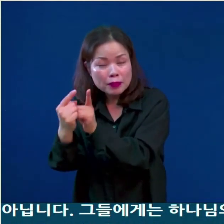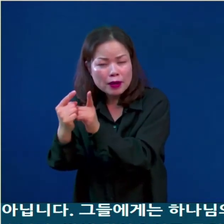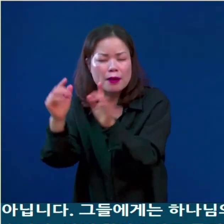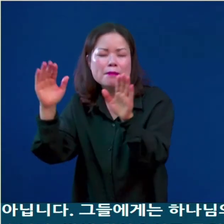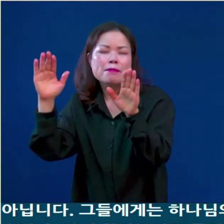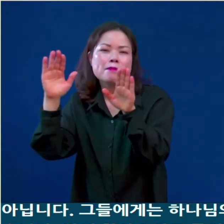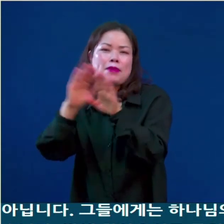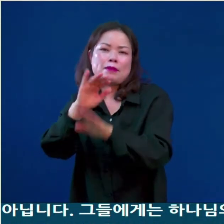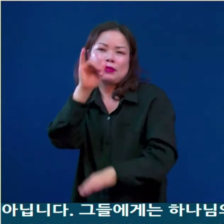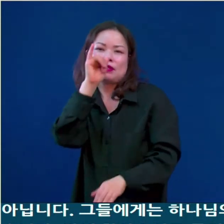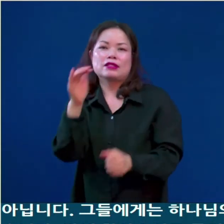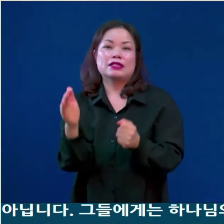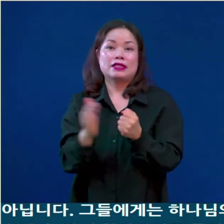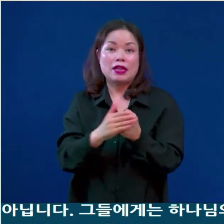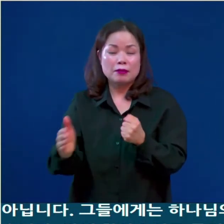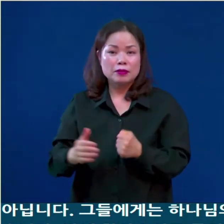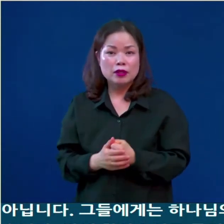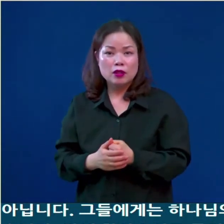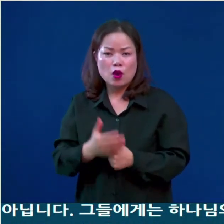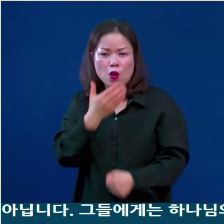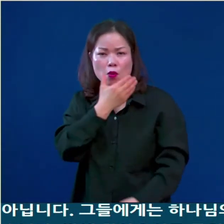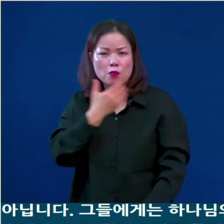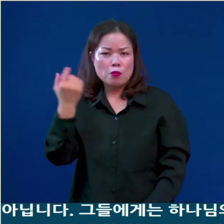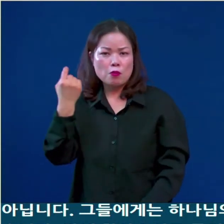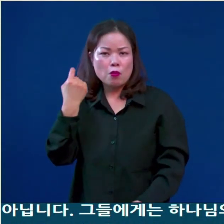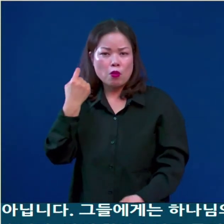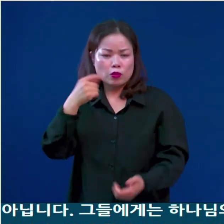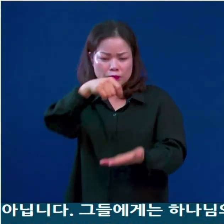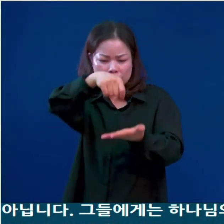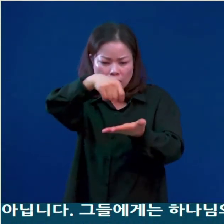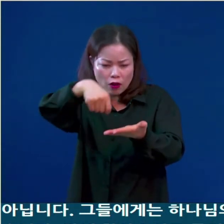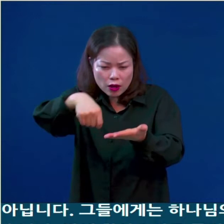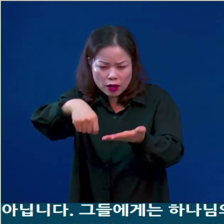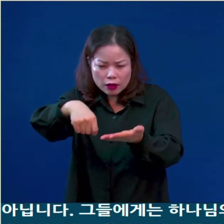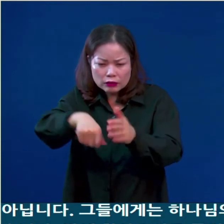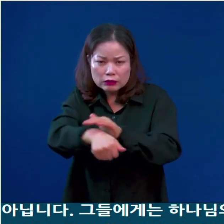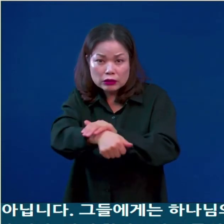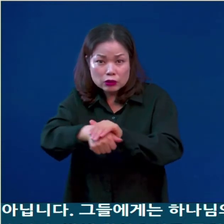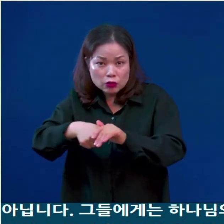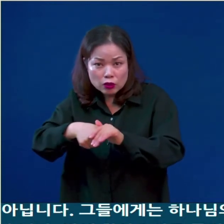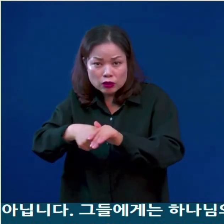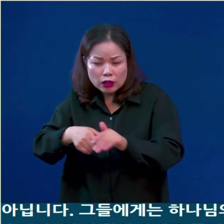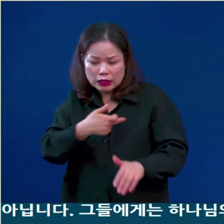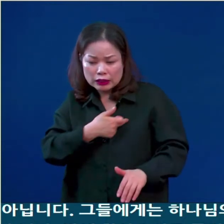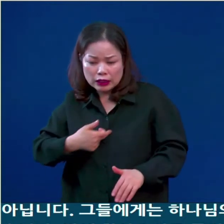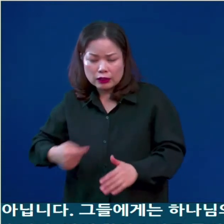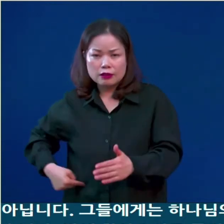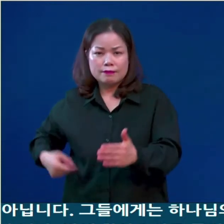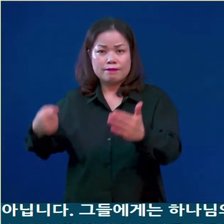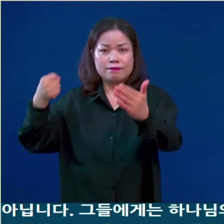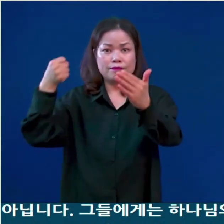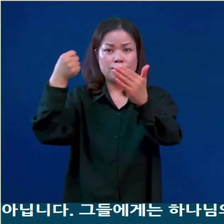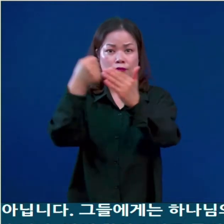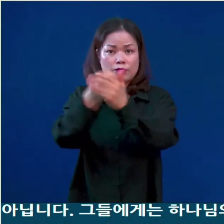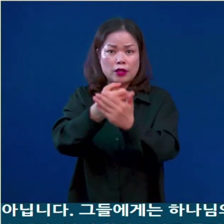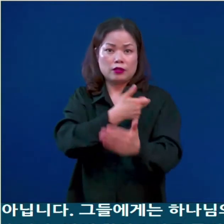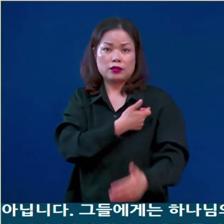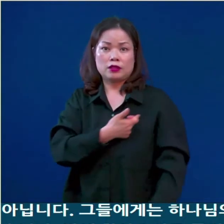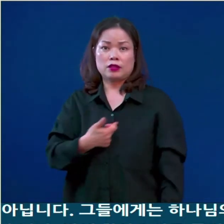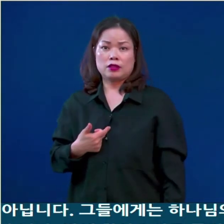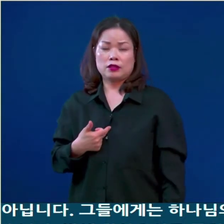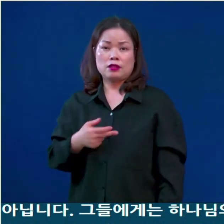밤이 있었기에 그들은 복음서의 비굴한 제자들에서 사도행전의 담대한 사도들로,